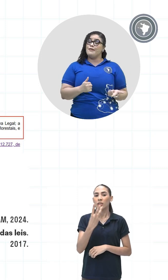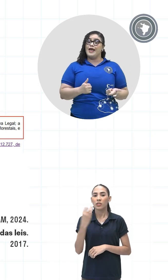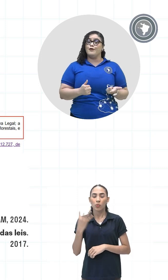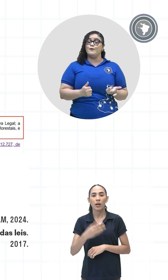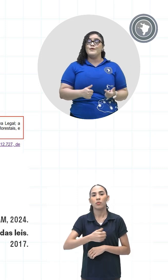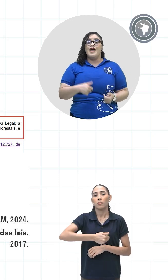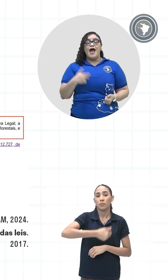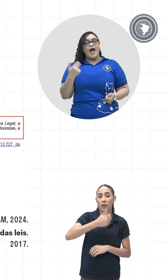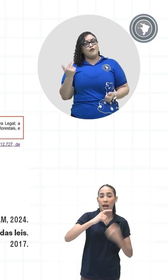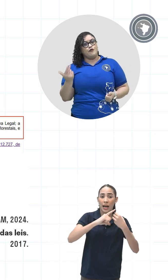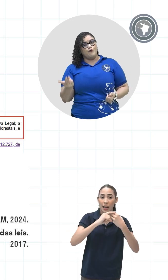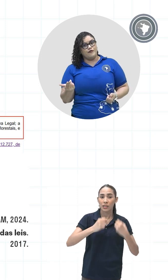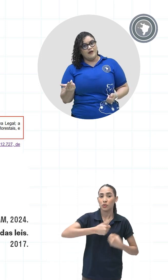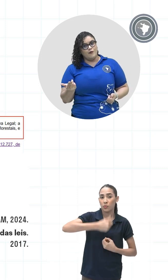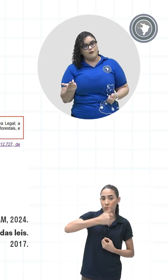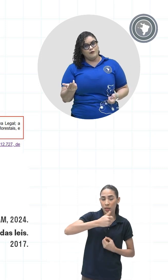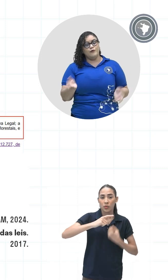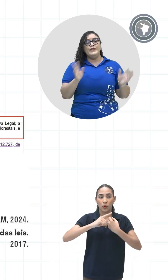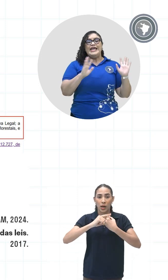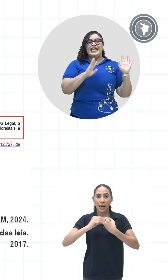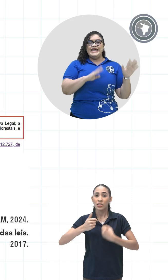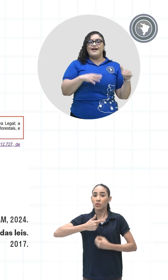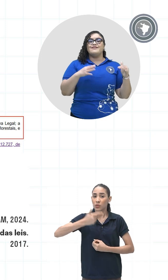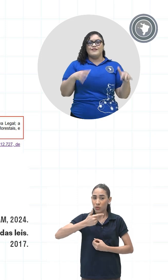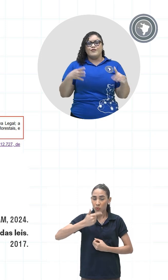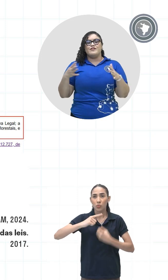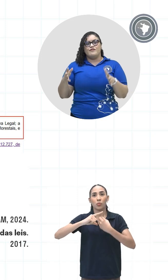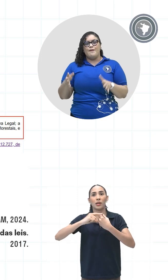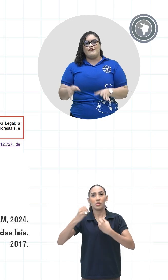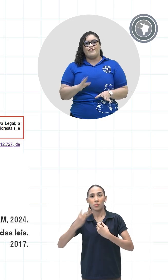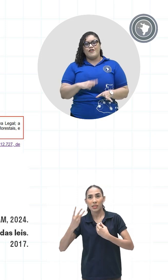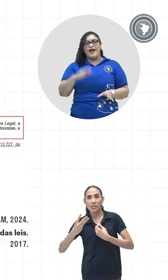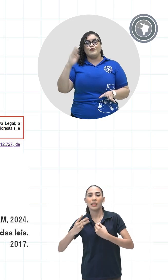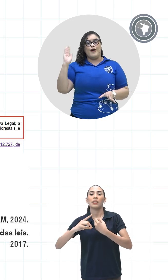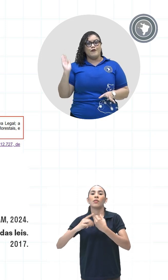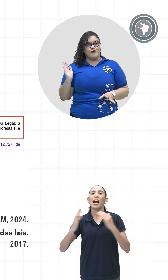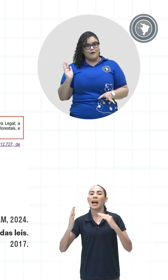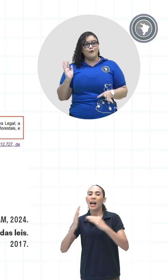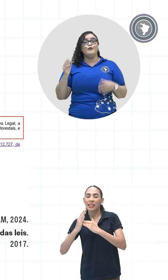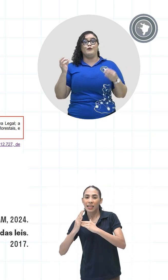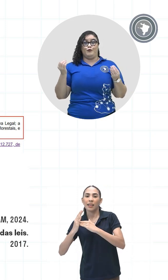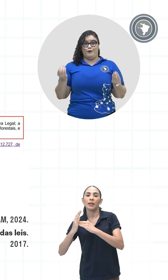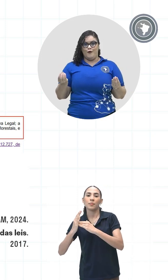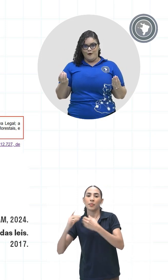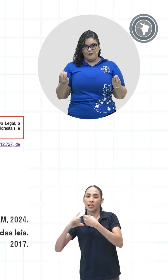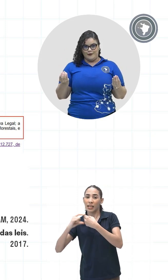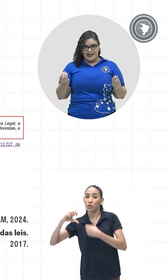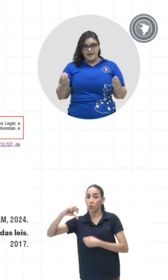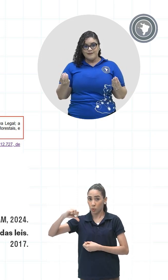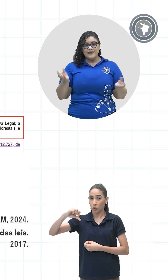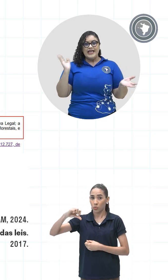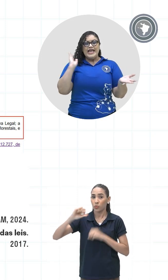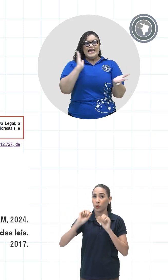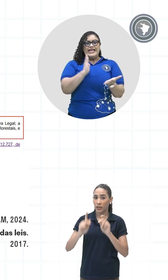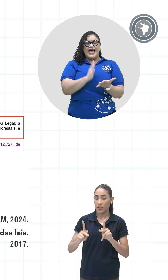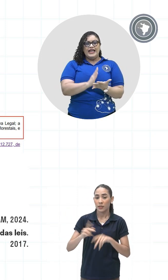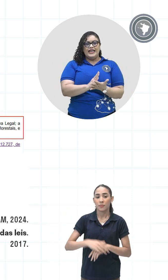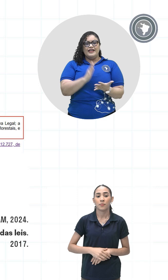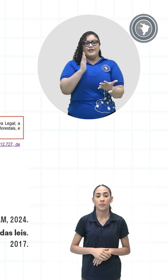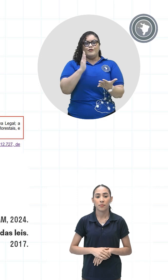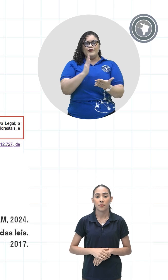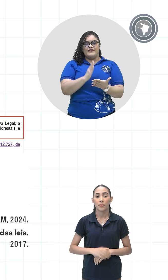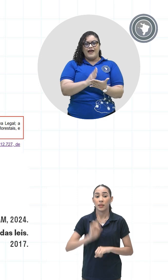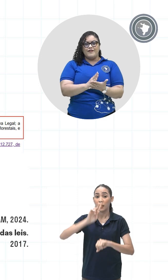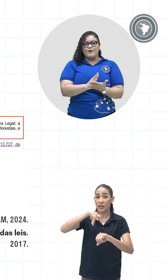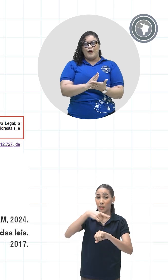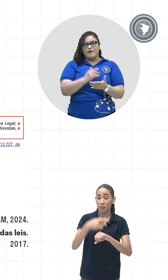artigo 1º, artigo 2º, e assim sucessivamente até chegar no artigo 9º, né? E